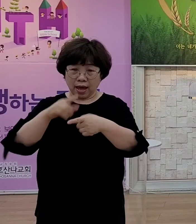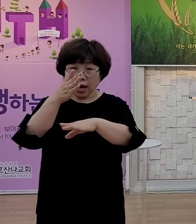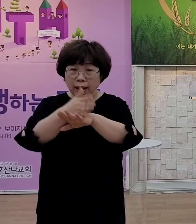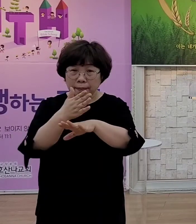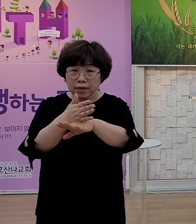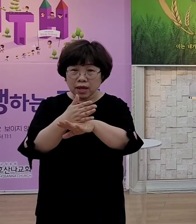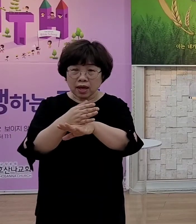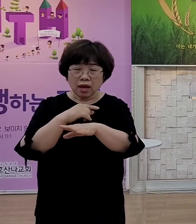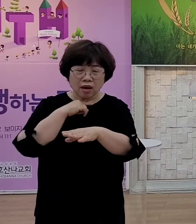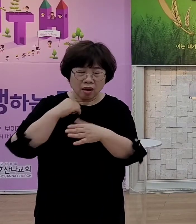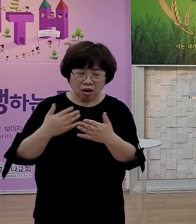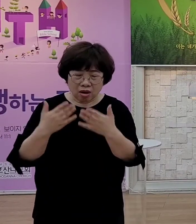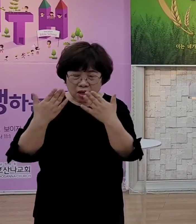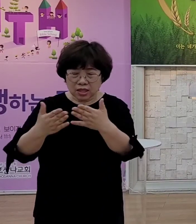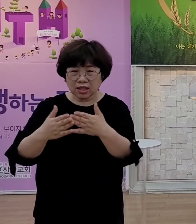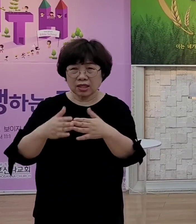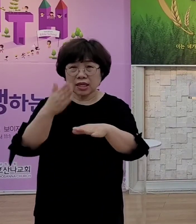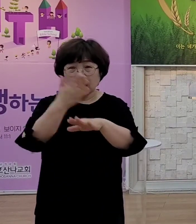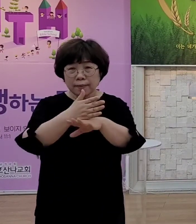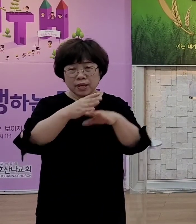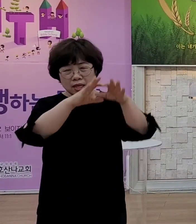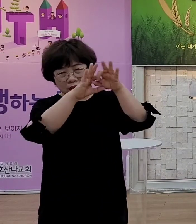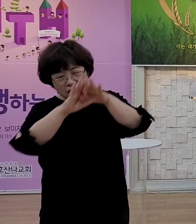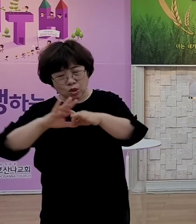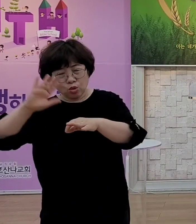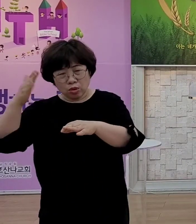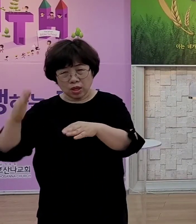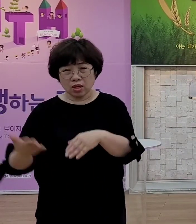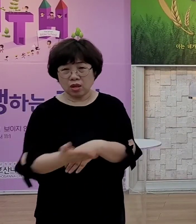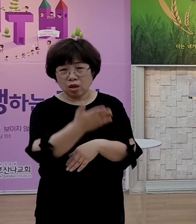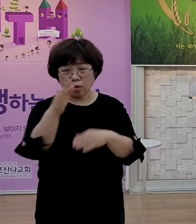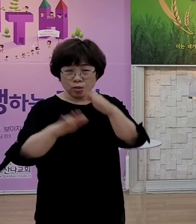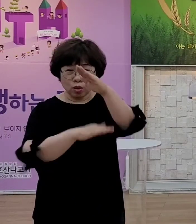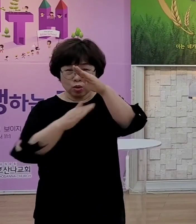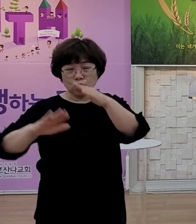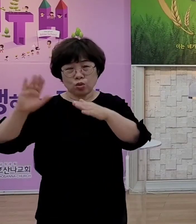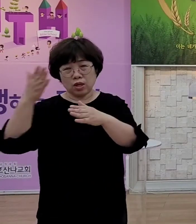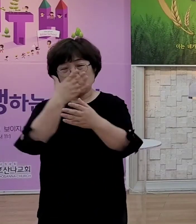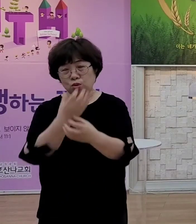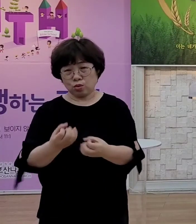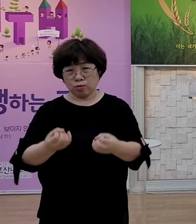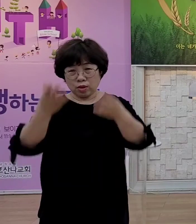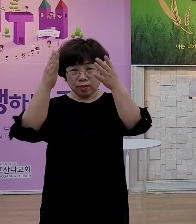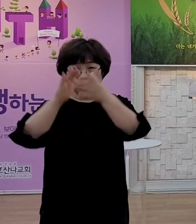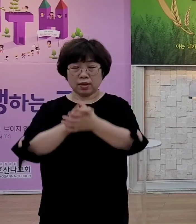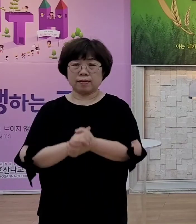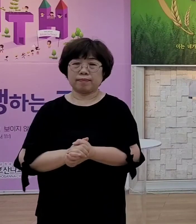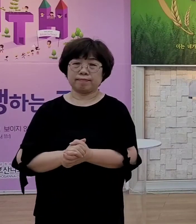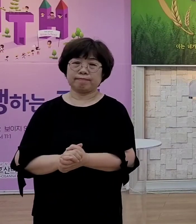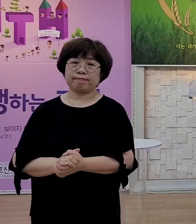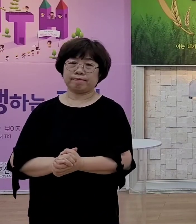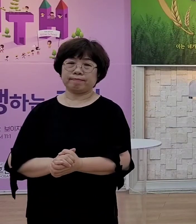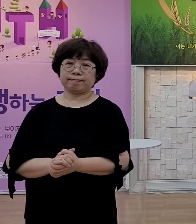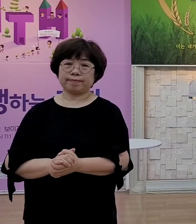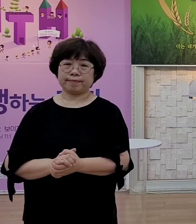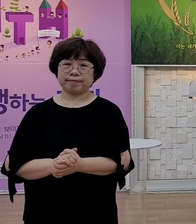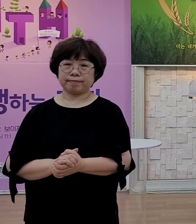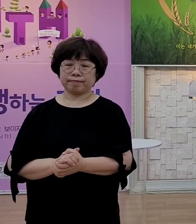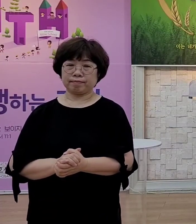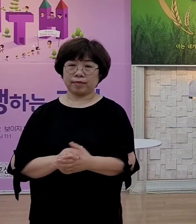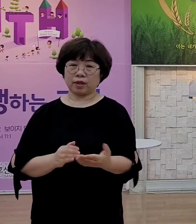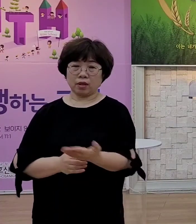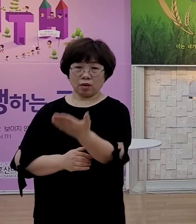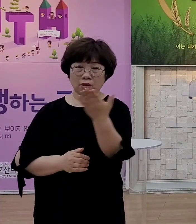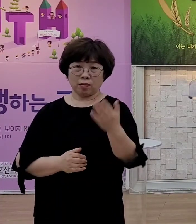헌신이 지속되는 우리 양산 호산나교회 모든 성도들 다 되시기를 주의 이름으로 축복합니다. 자,